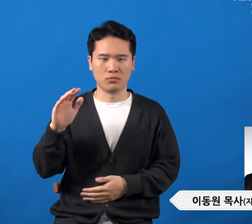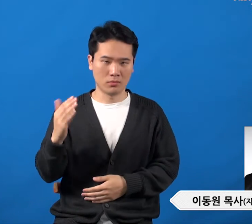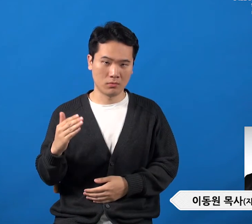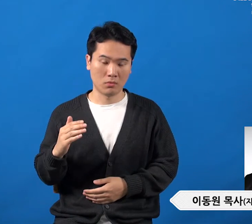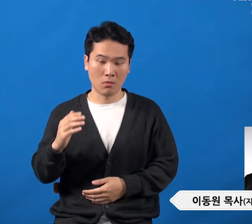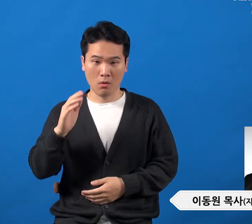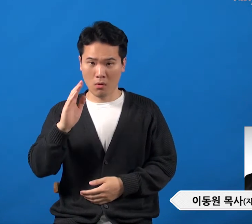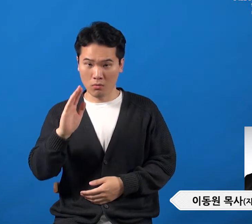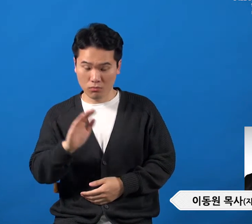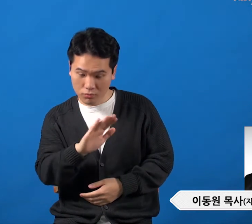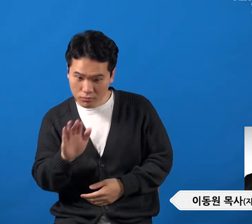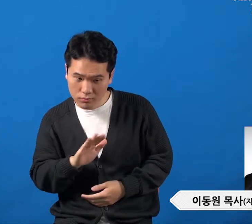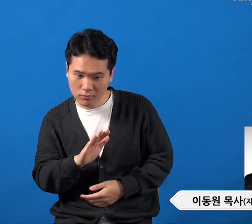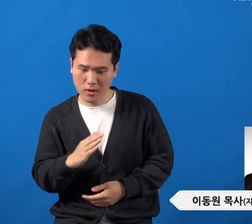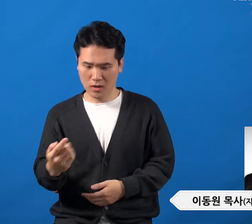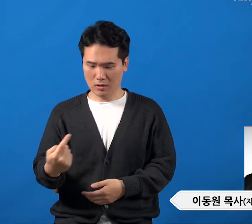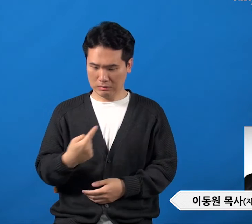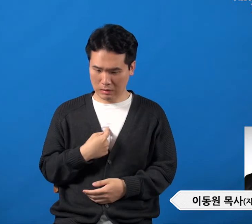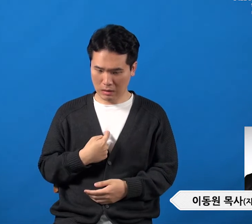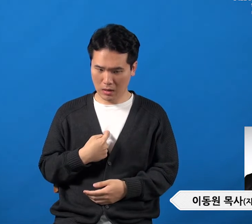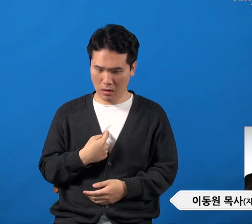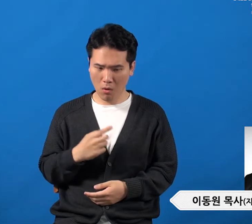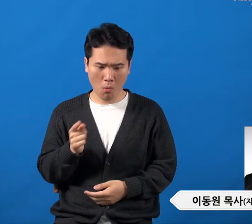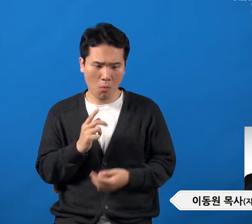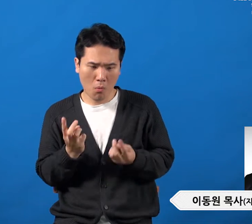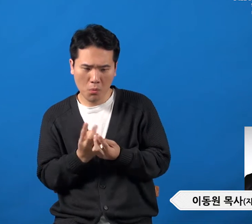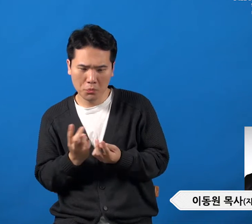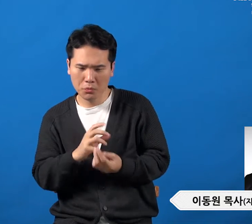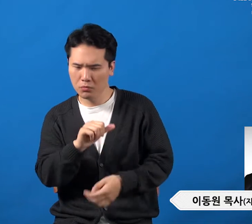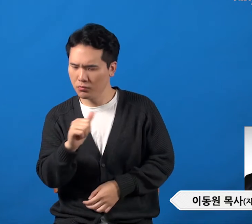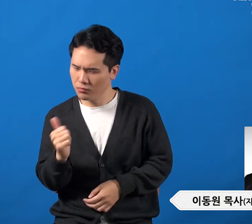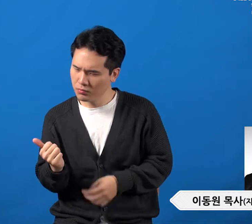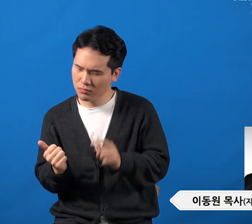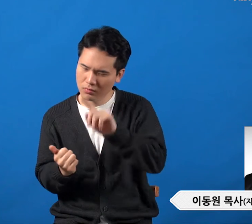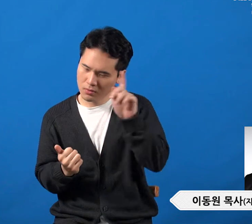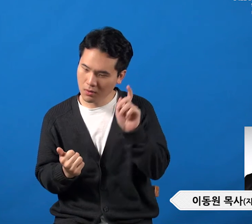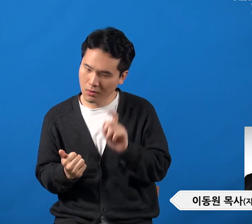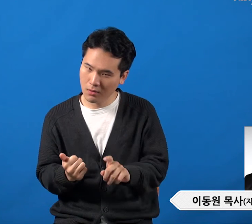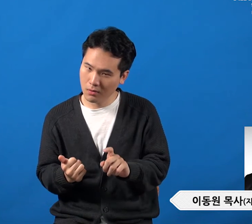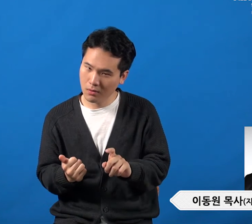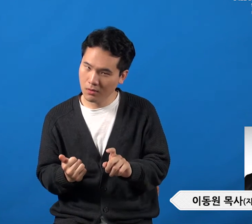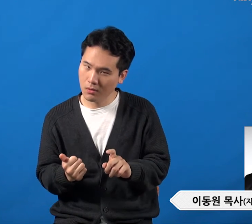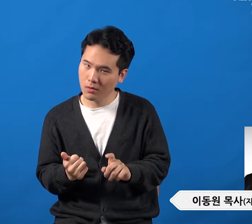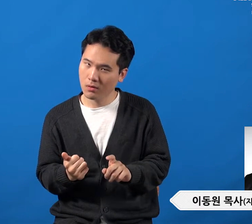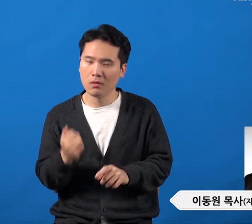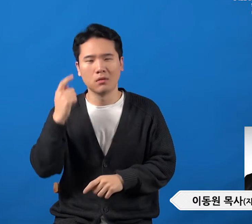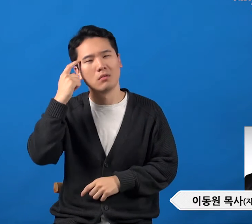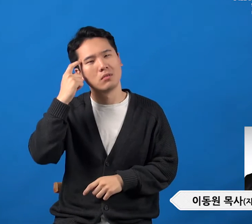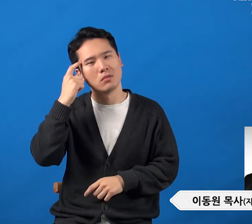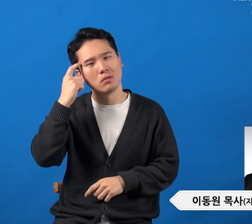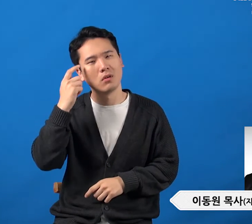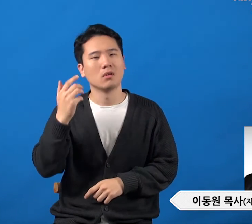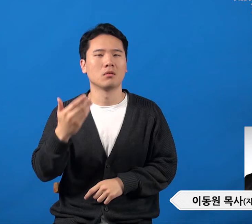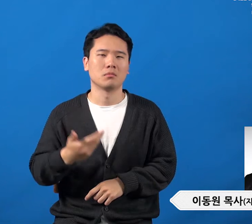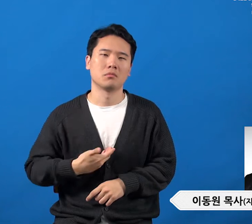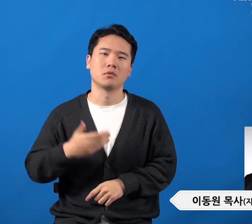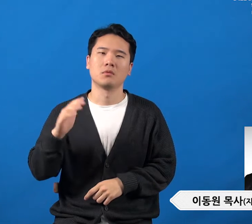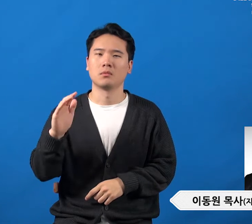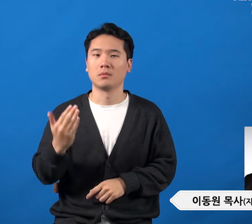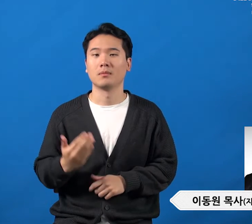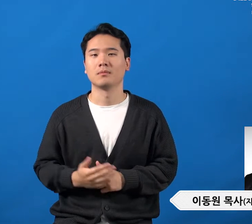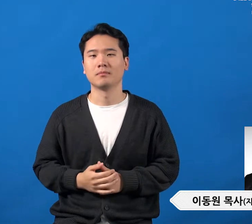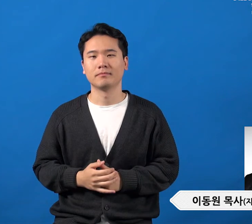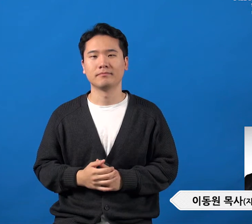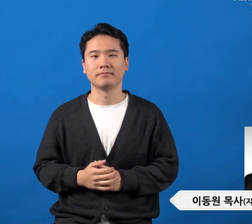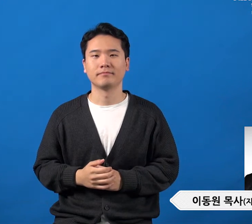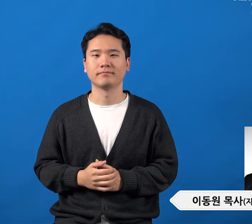과연 우리는, 나는 그리고 어떻게 죽을 것인가? 라는 질문을 던지게 했습니다.